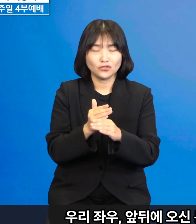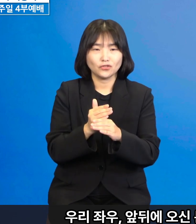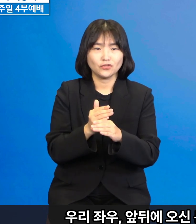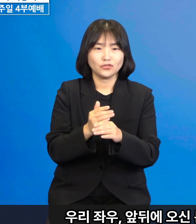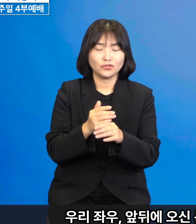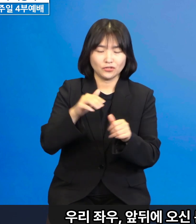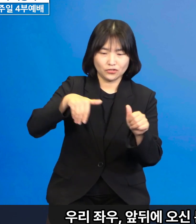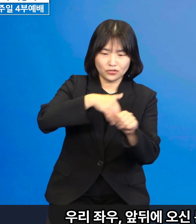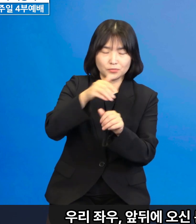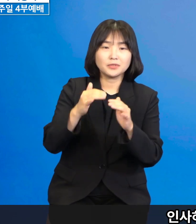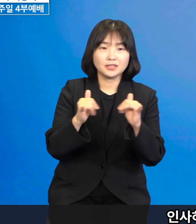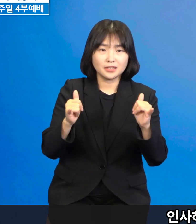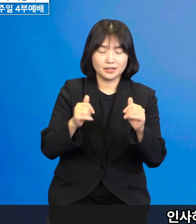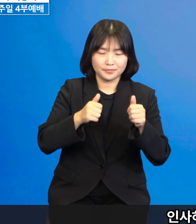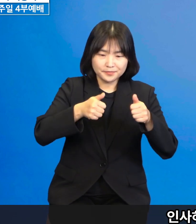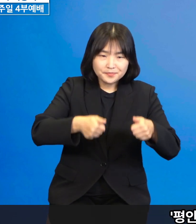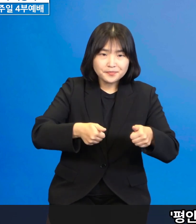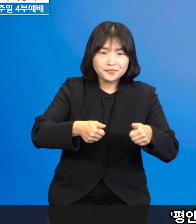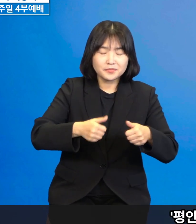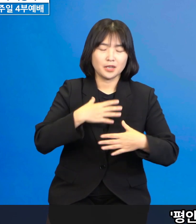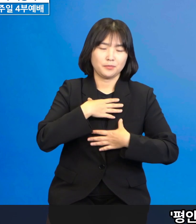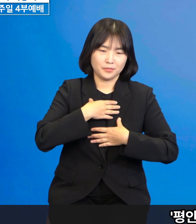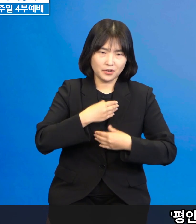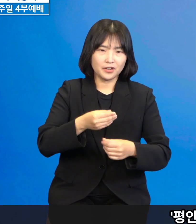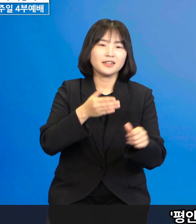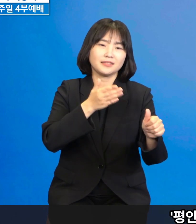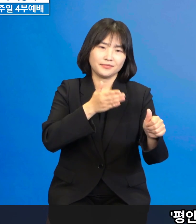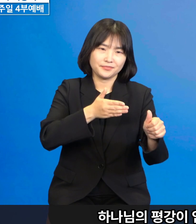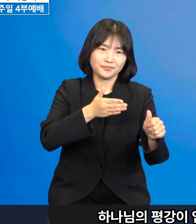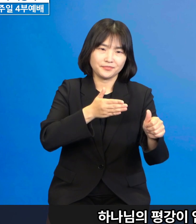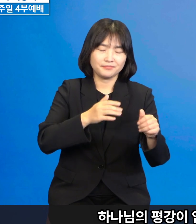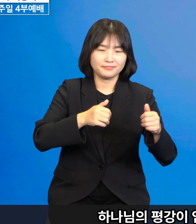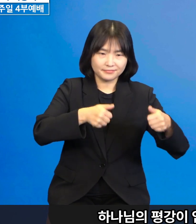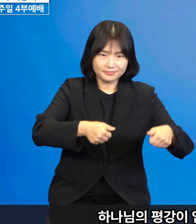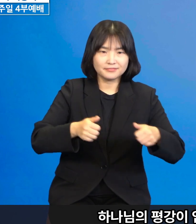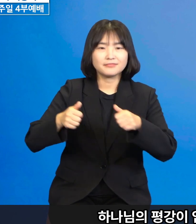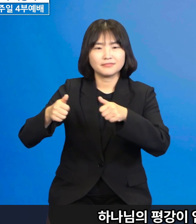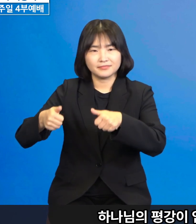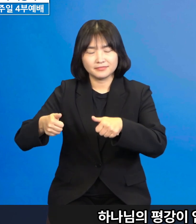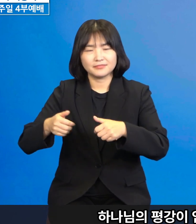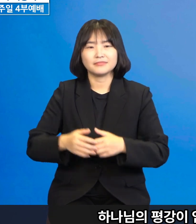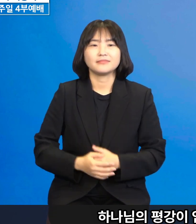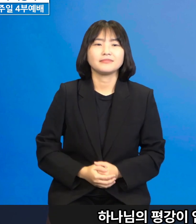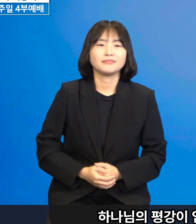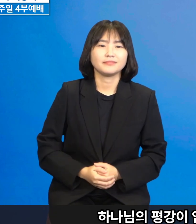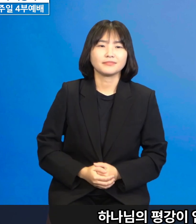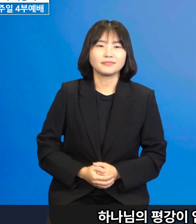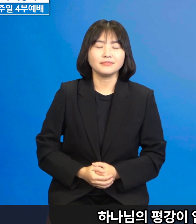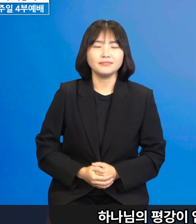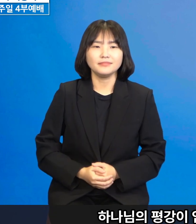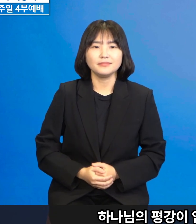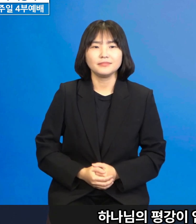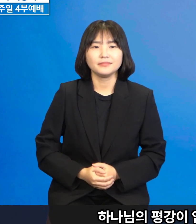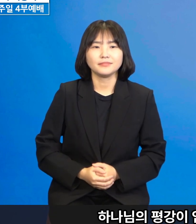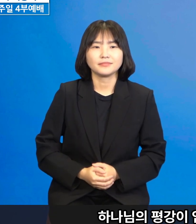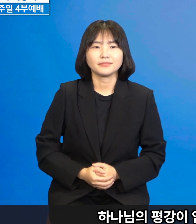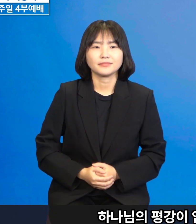오신 분들에게 우리 평안하십시오 인사하겠습니다. 평안하십시오. 하나님의 평강이 임하시기를